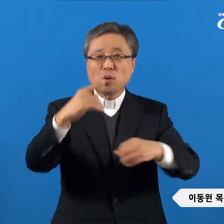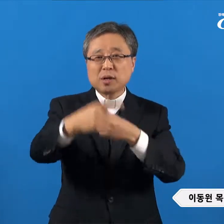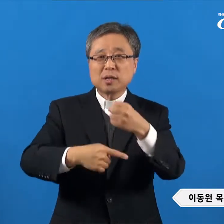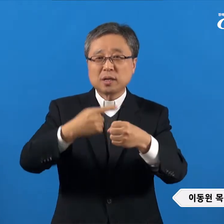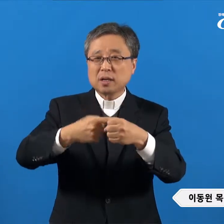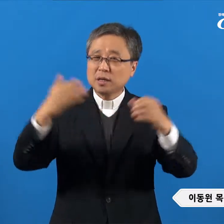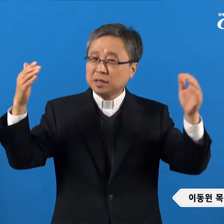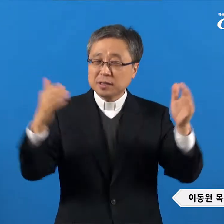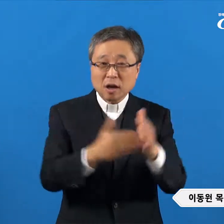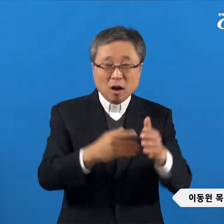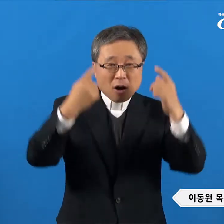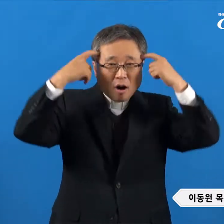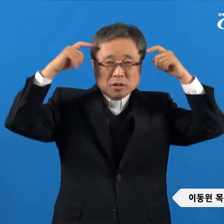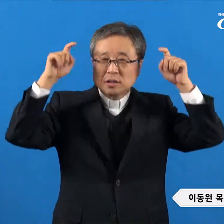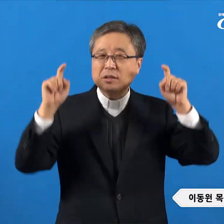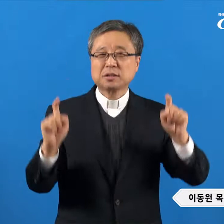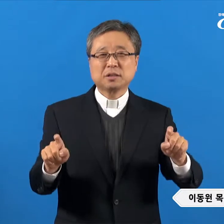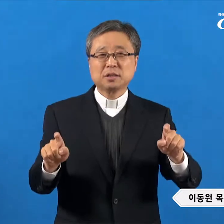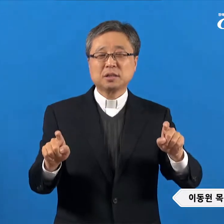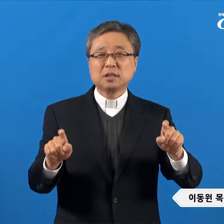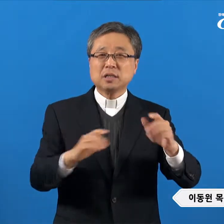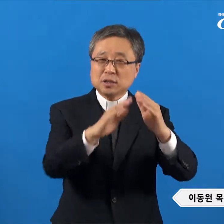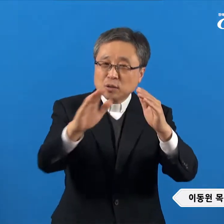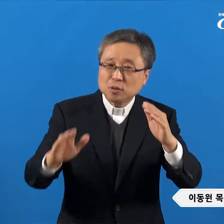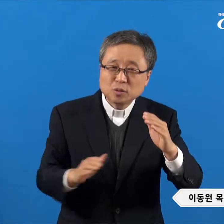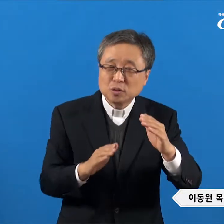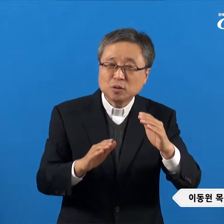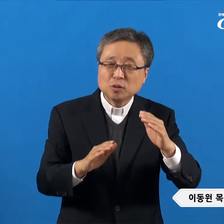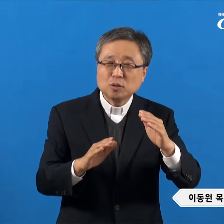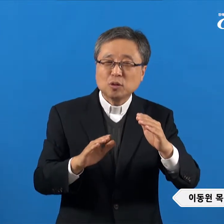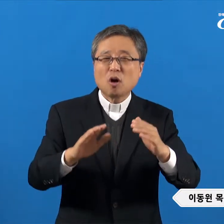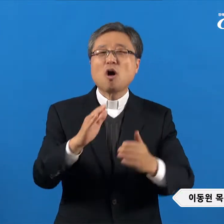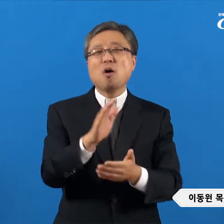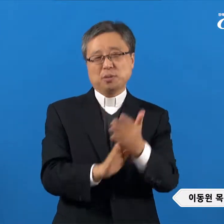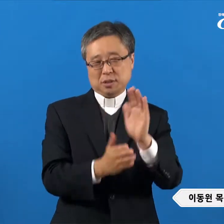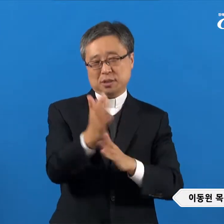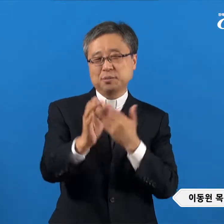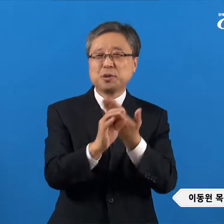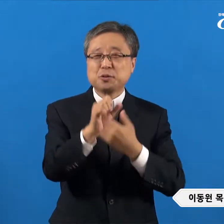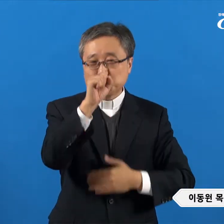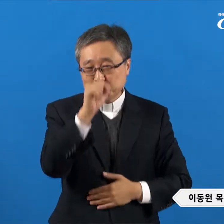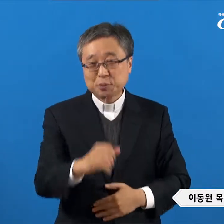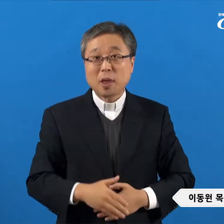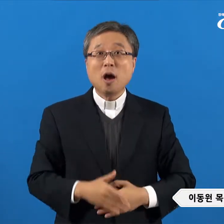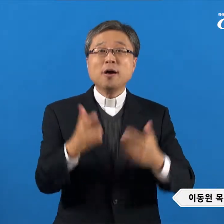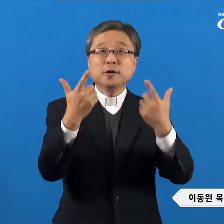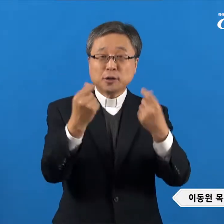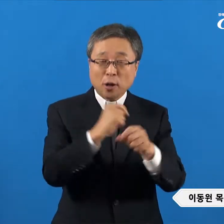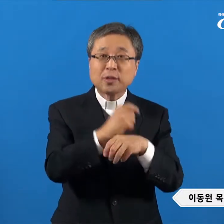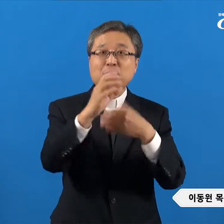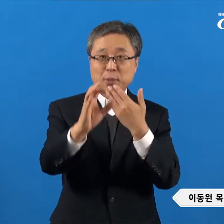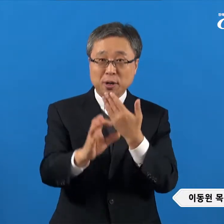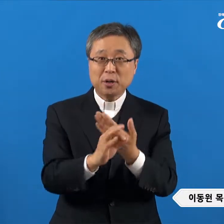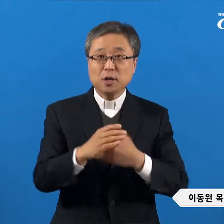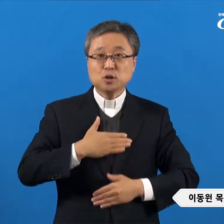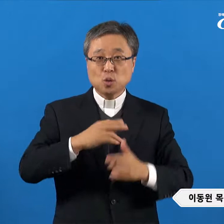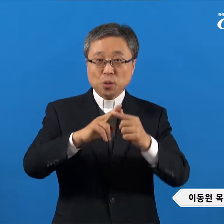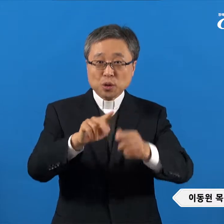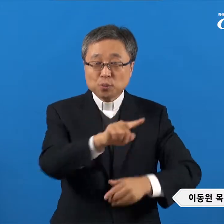마무리하는 어리석은 교우들이 없었으면 좋겠습니다. 그렇다면 저와 여러분이 우리가